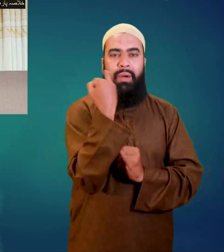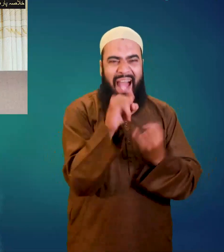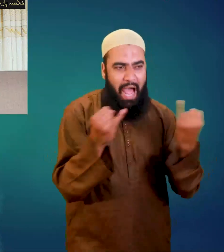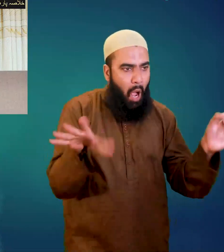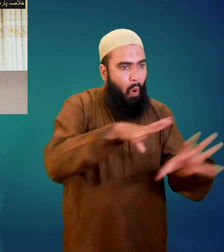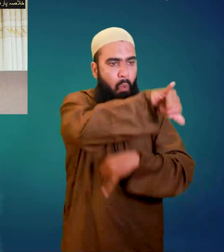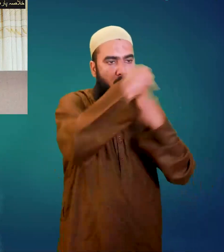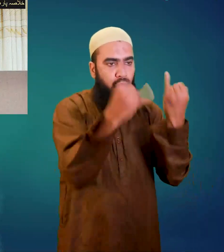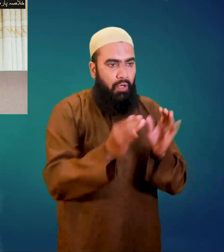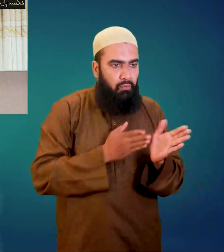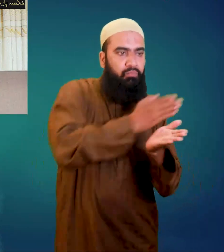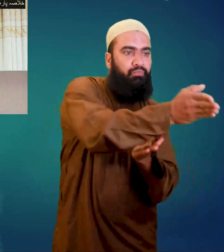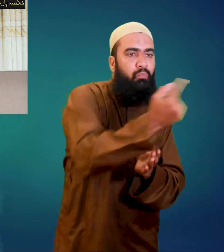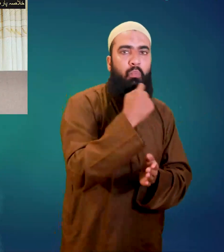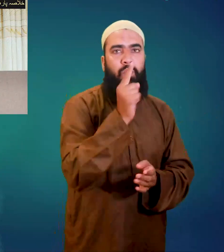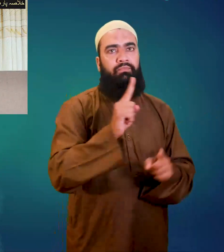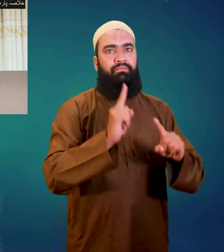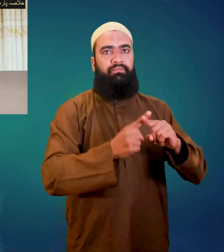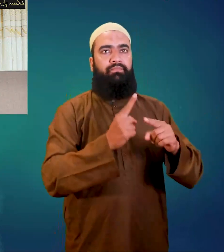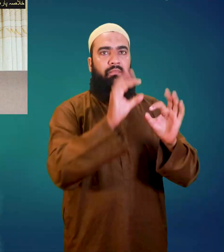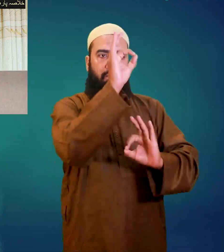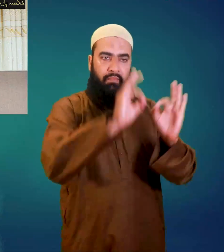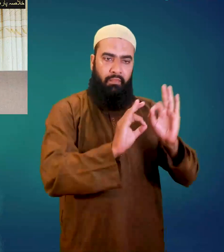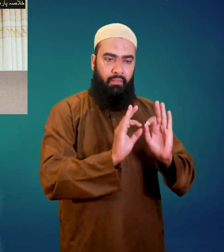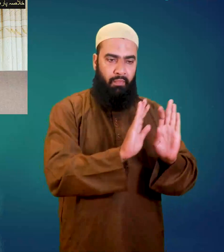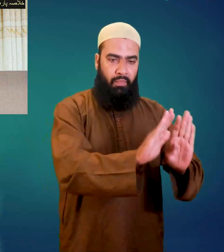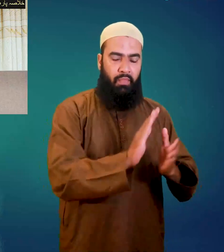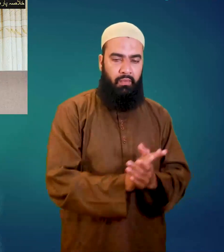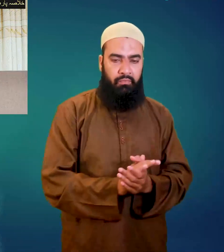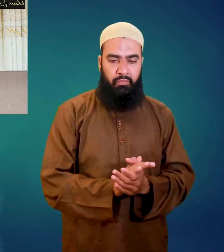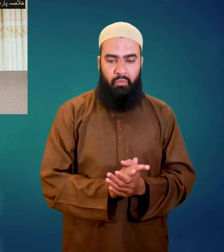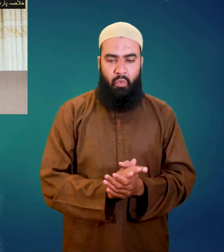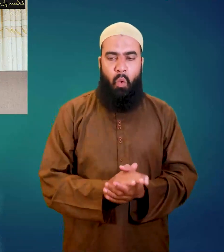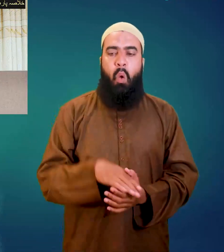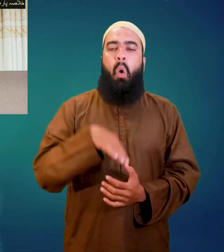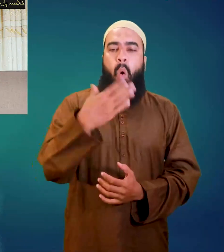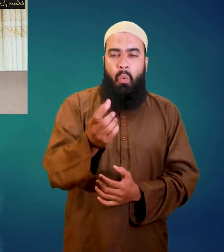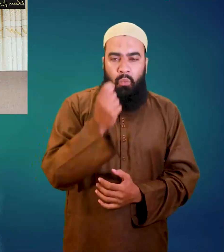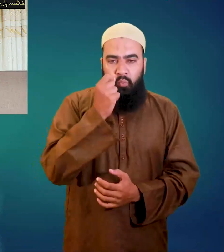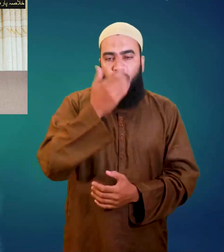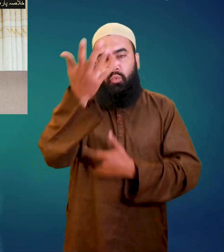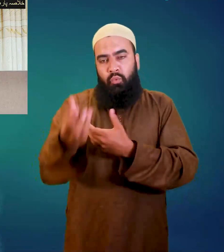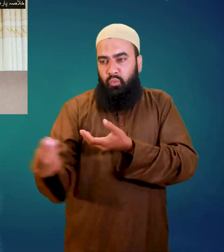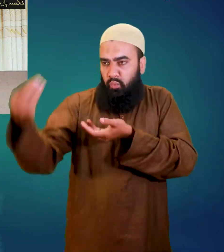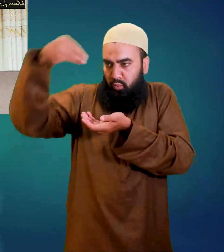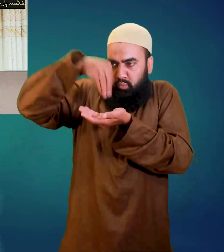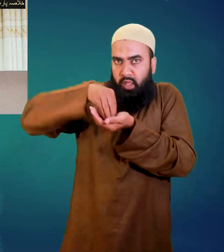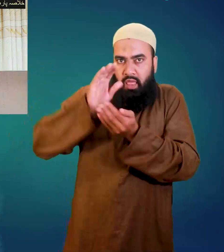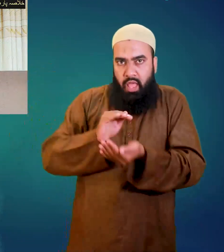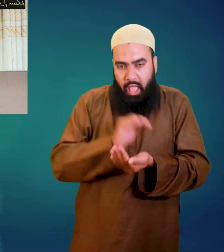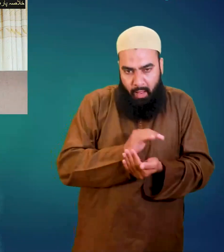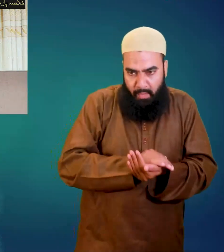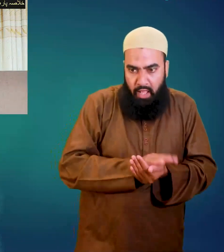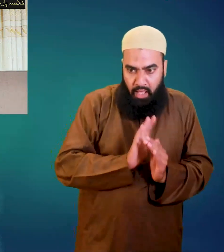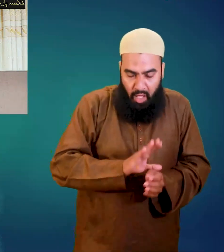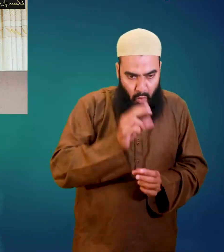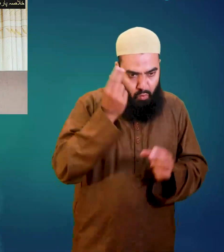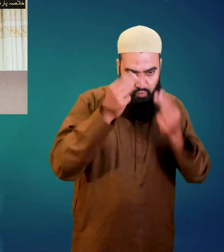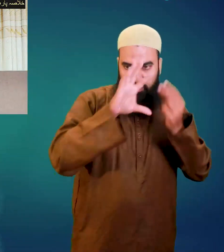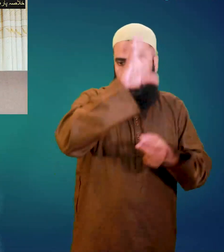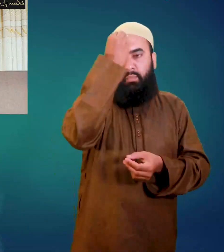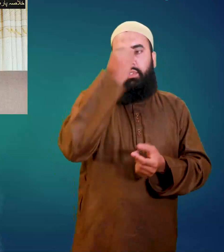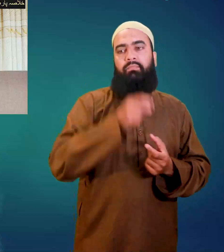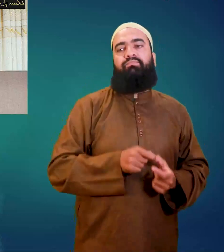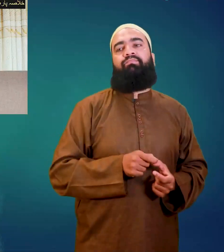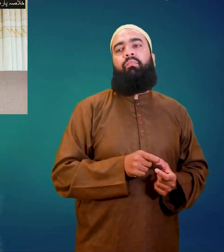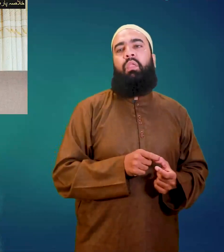هم لاماناتہم، اپنی امانتوں کو پورا کرتے ہیں۔ اللہ نے جو ان کے ذمے امانتیں رکھی ہیں